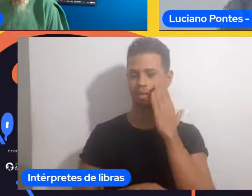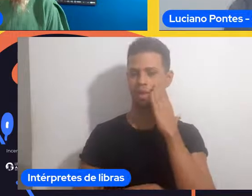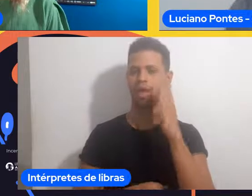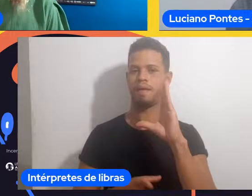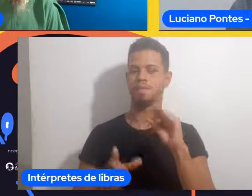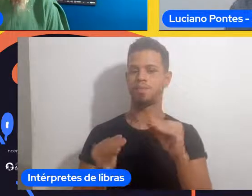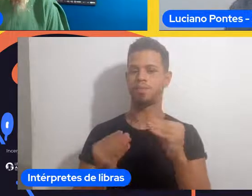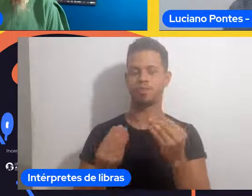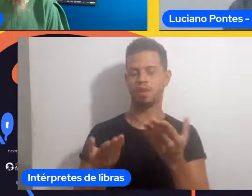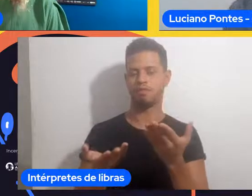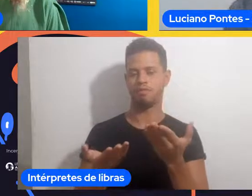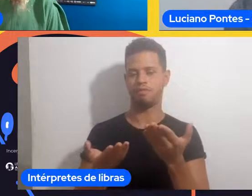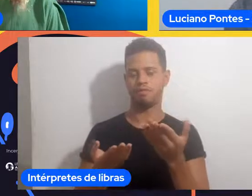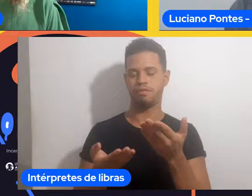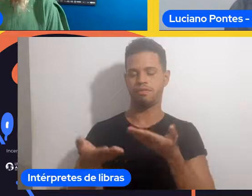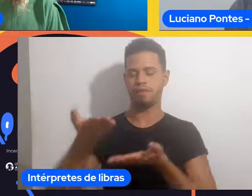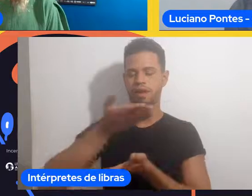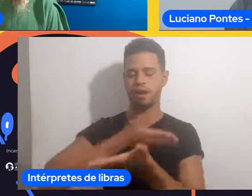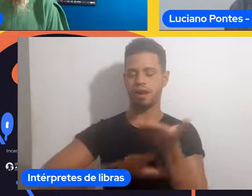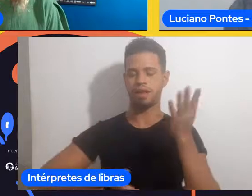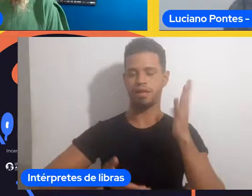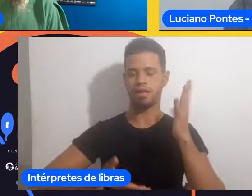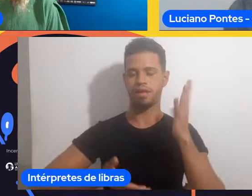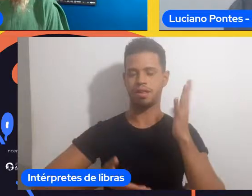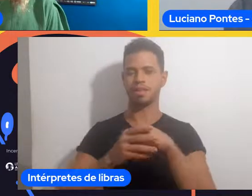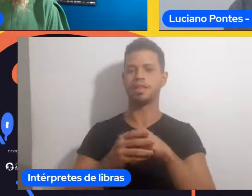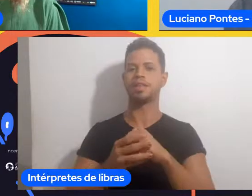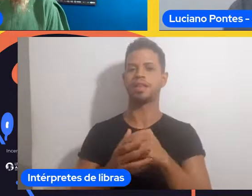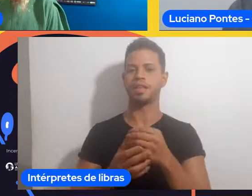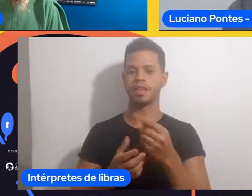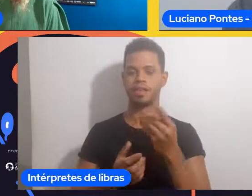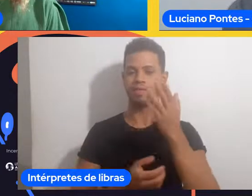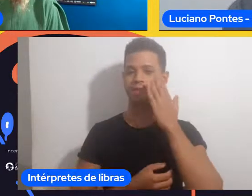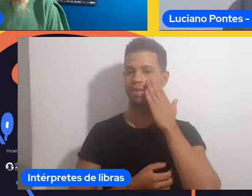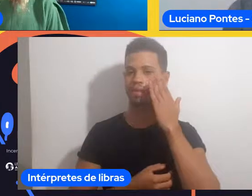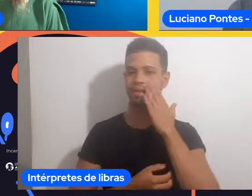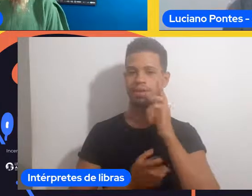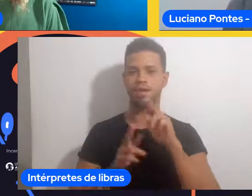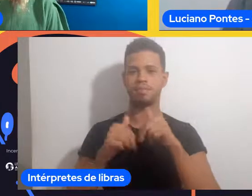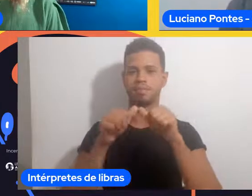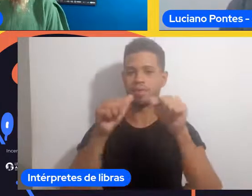concepções da relação estética que você tem, né, por compreender a arte como o